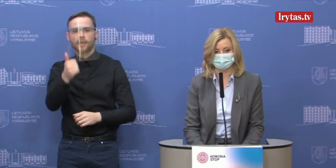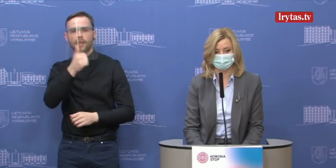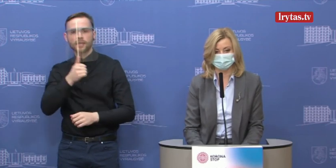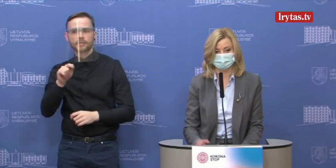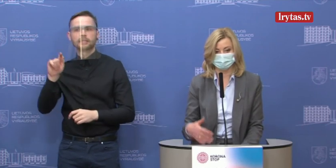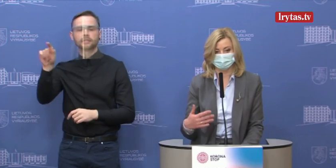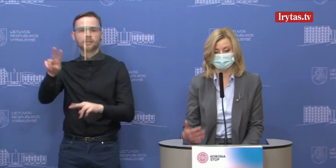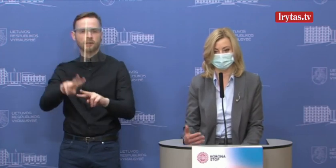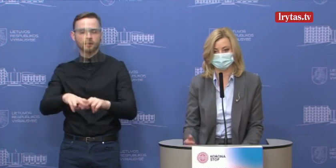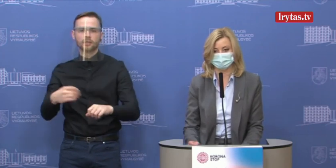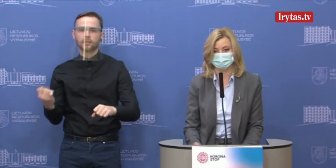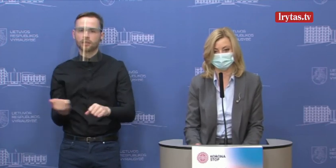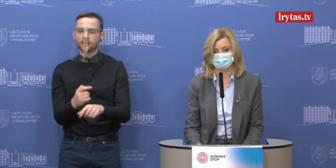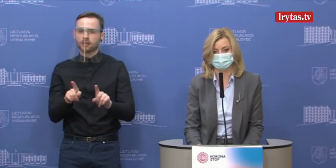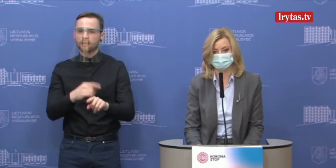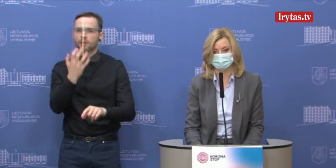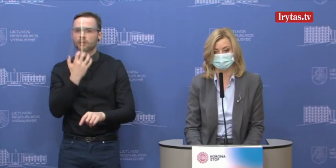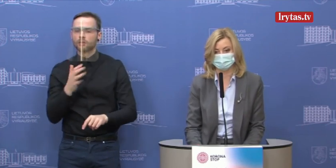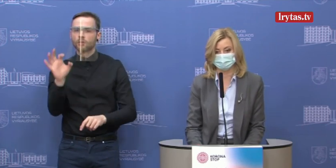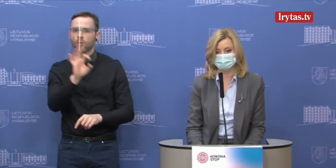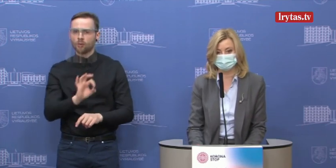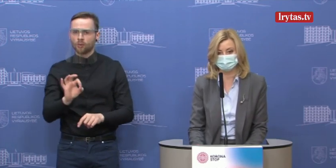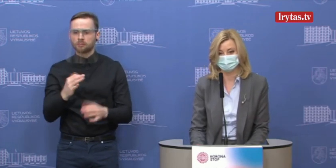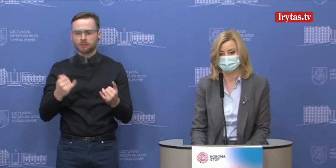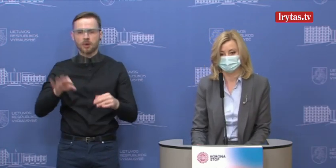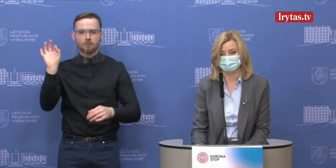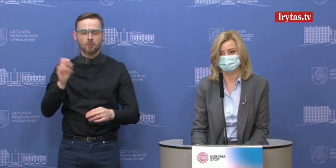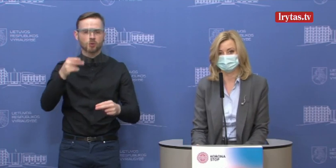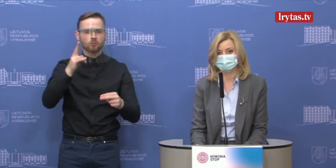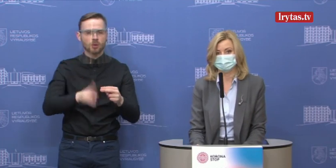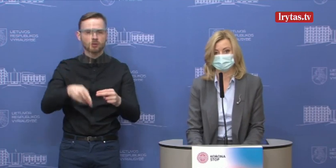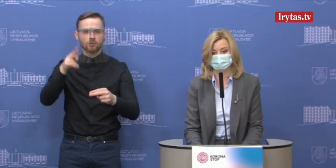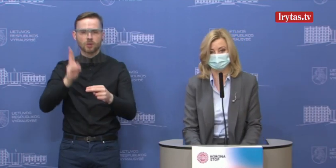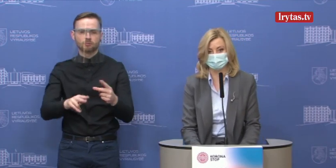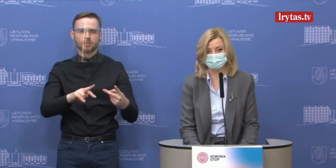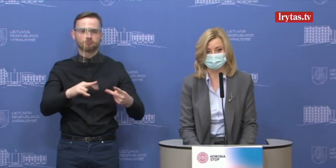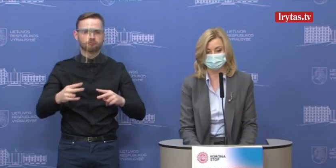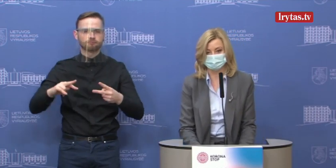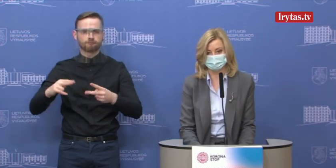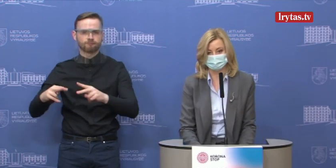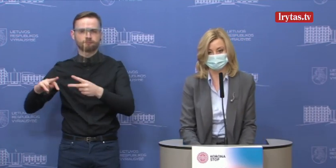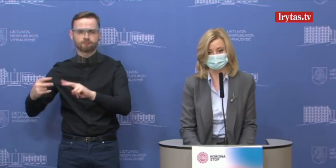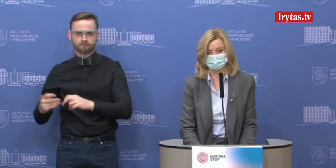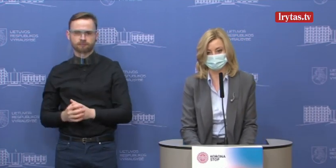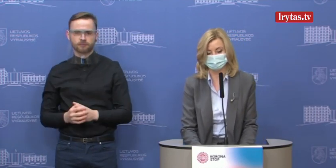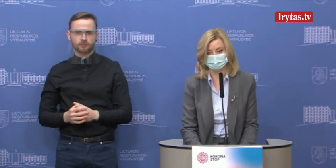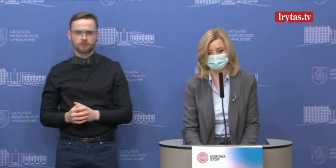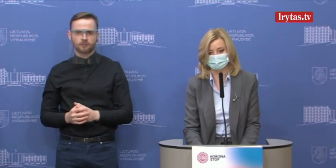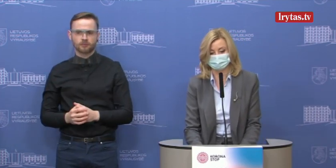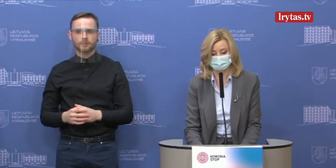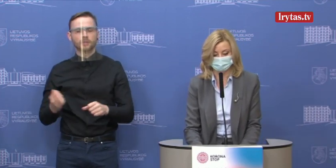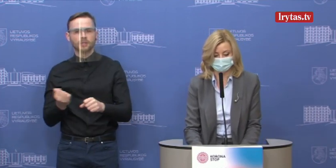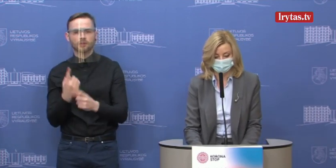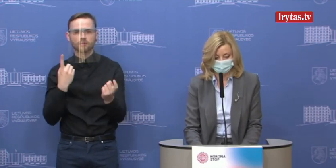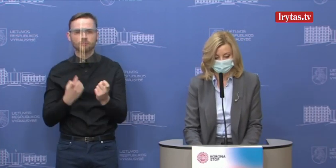vertėtų pasidomėti, nes kiekvieną kartą taip pat tie sprendimai keičiasi. Ir reikia stebėti informaciją vykstantiems. Yra